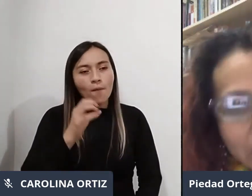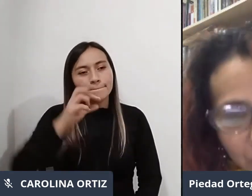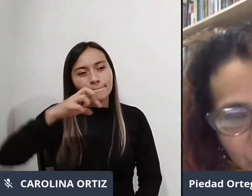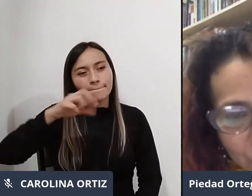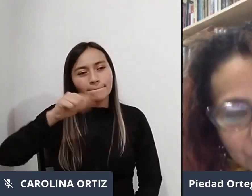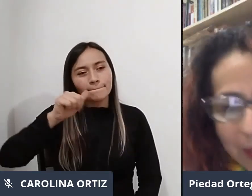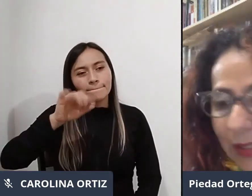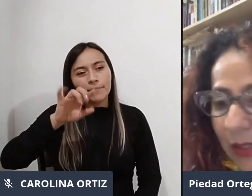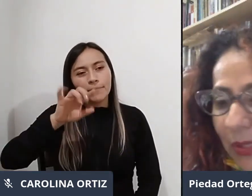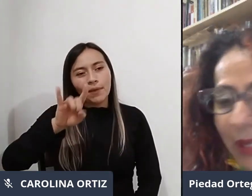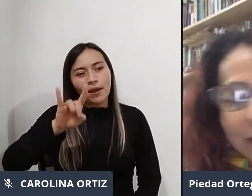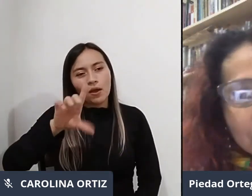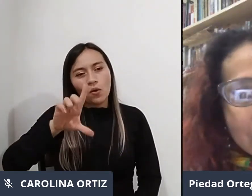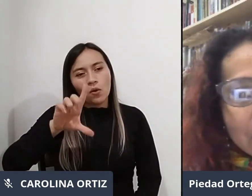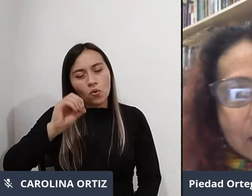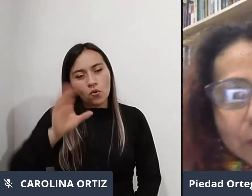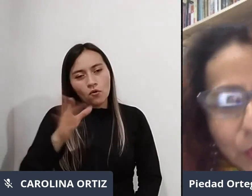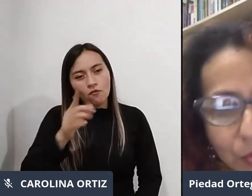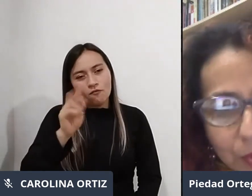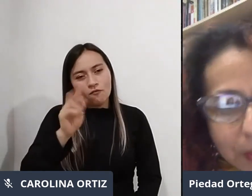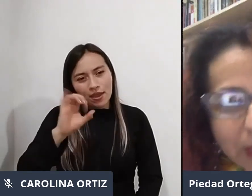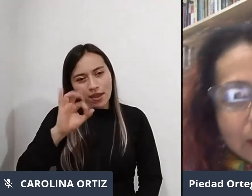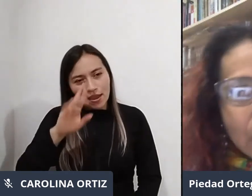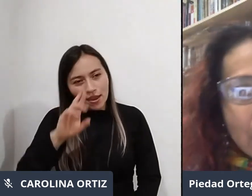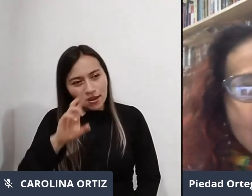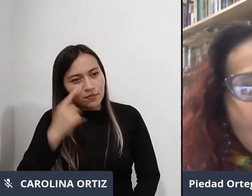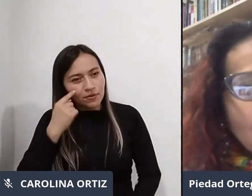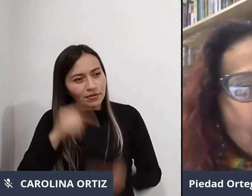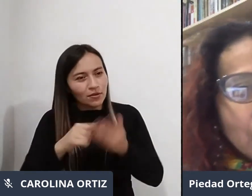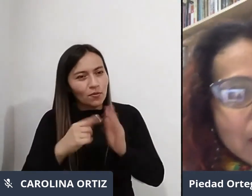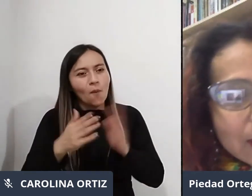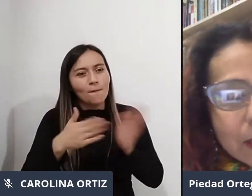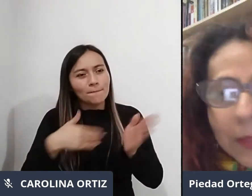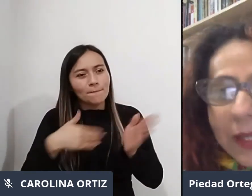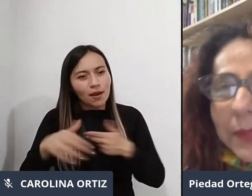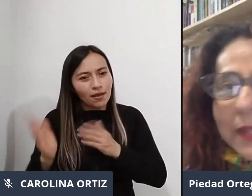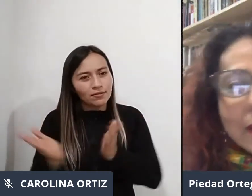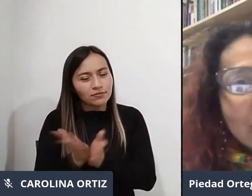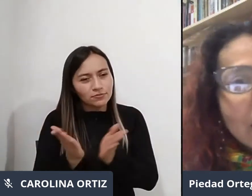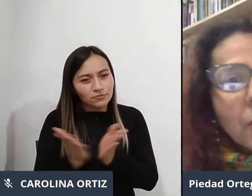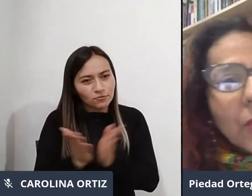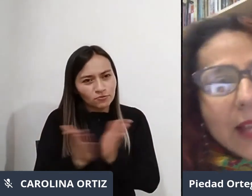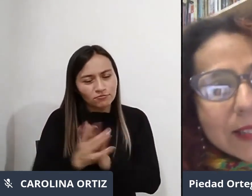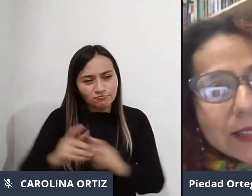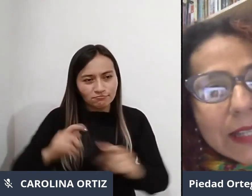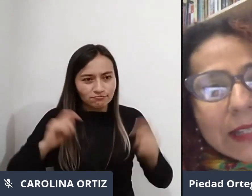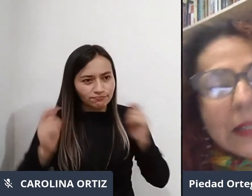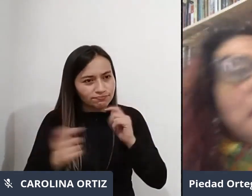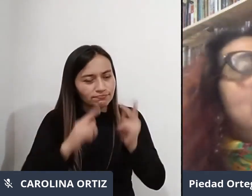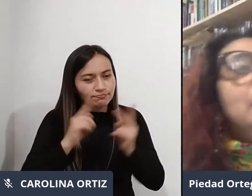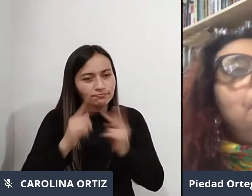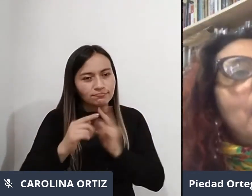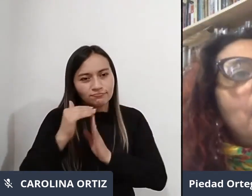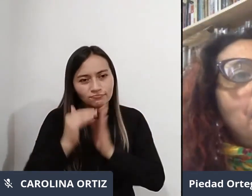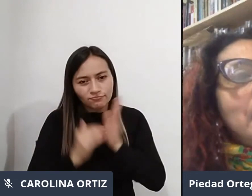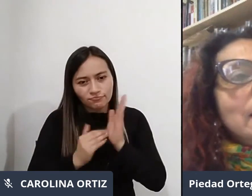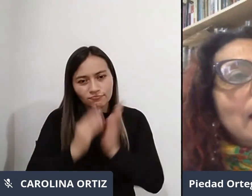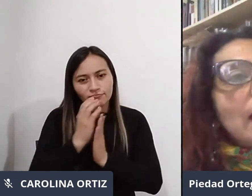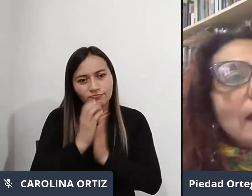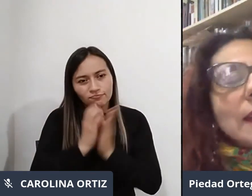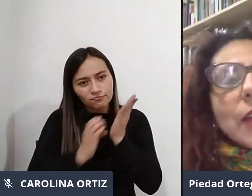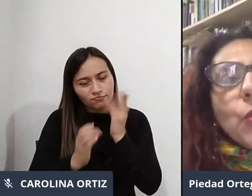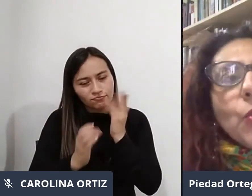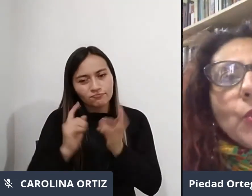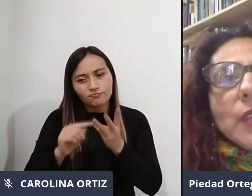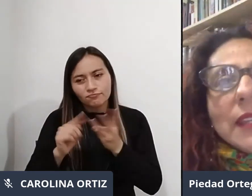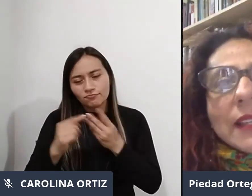los currículos, para organizar planes de estudio, para trabajar la convivencia, para pensar la democracia, para pensar